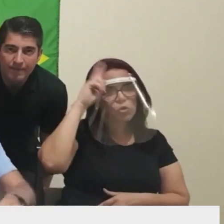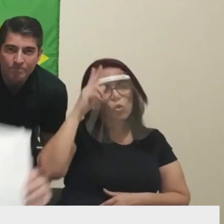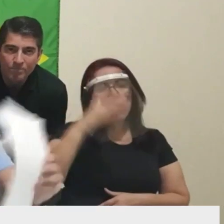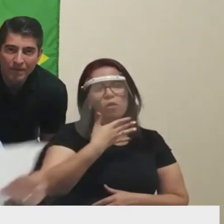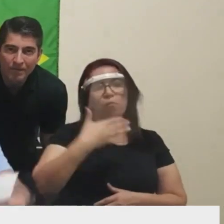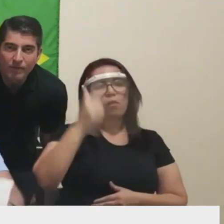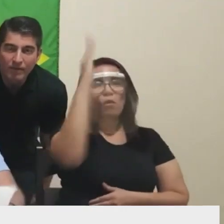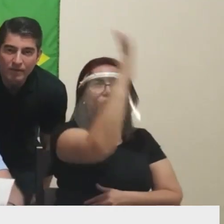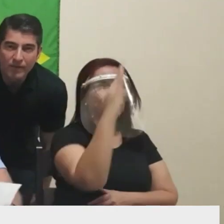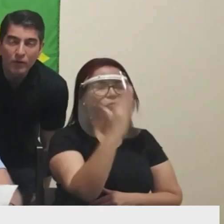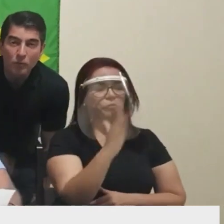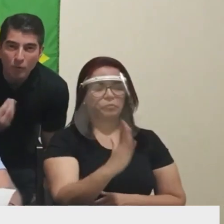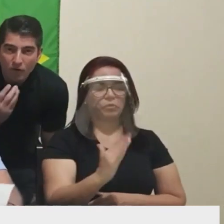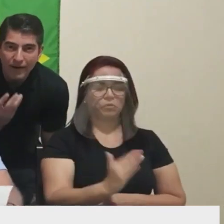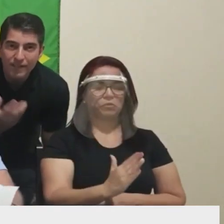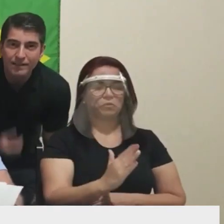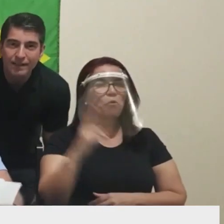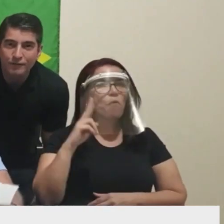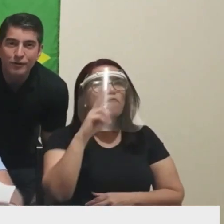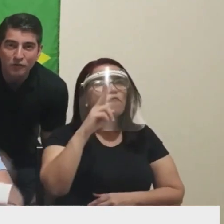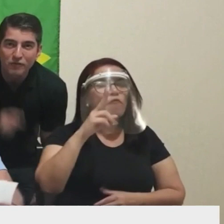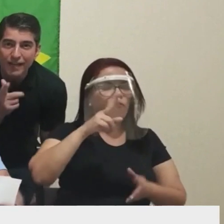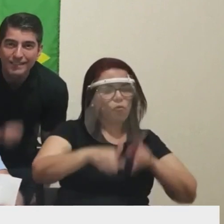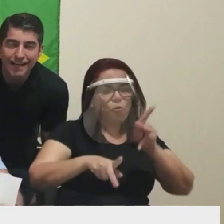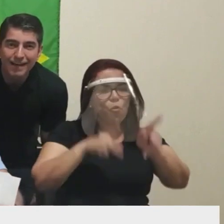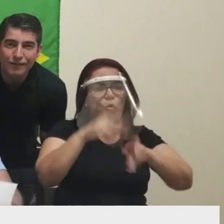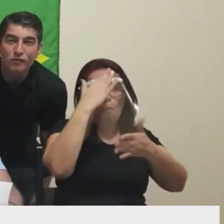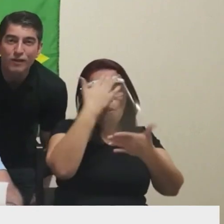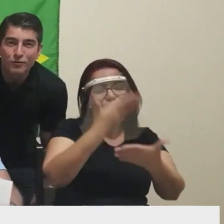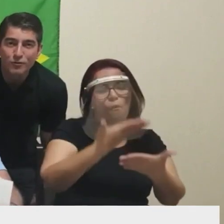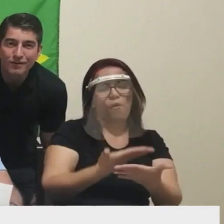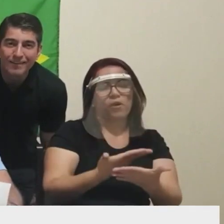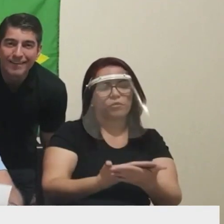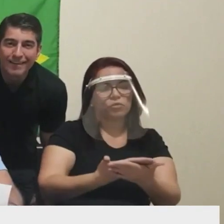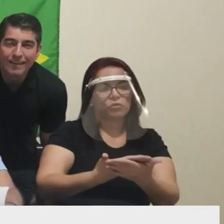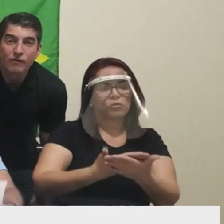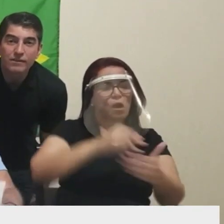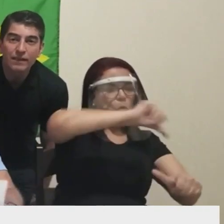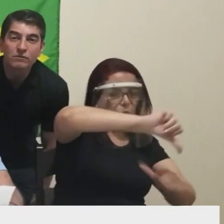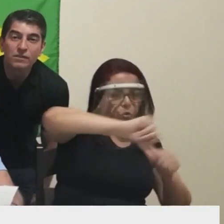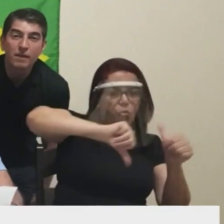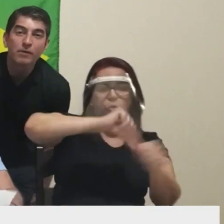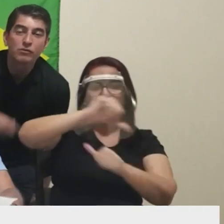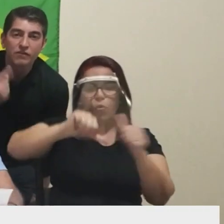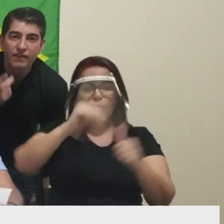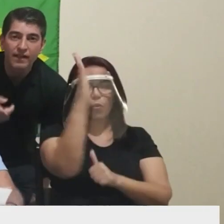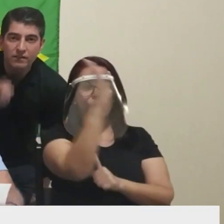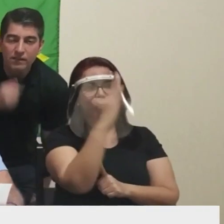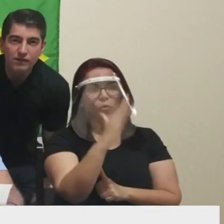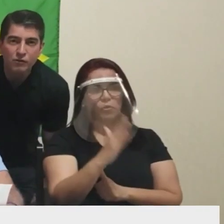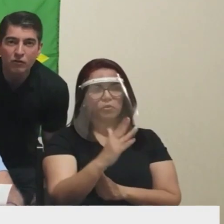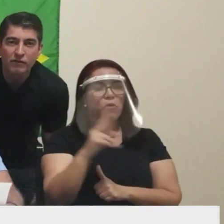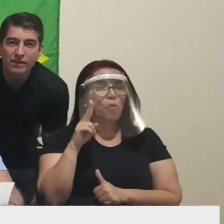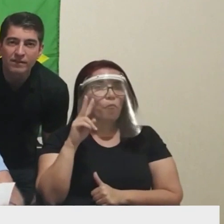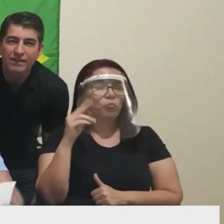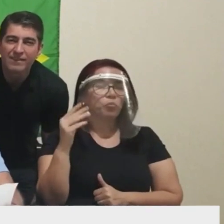de ver o povo acreditando que nós vamos virar a chave, que nós vamos virar o jogo. E você que um dia pensou diferente,